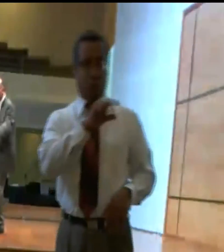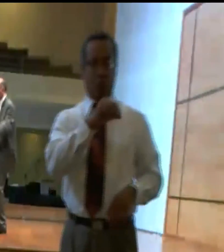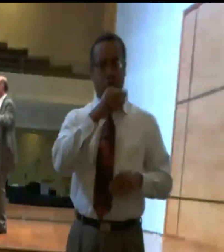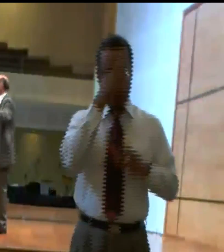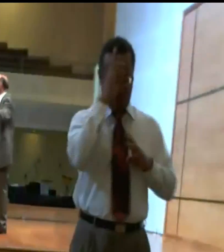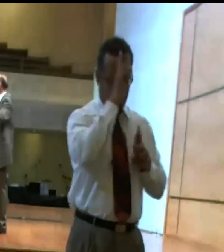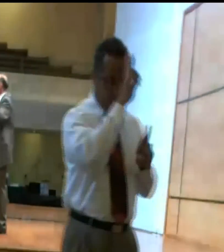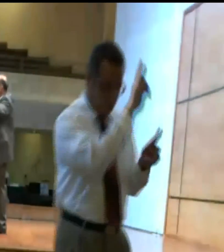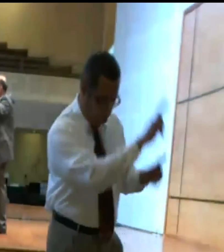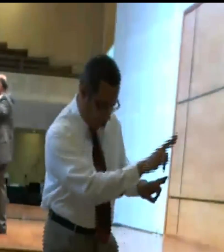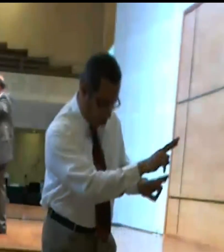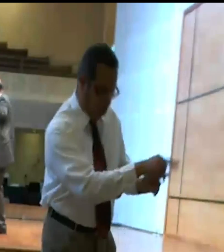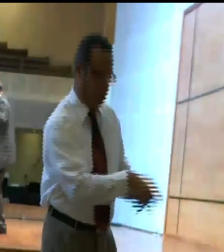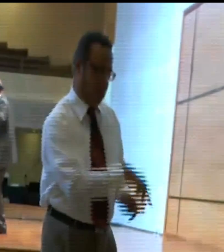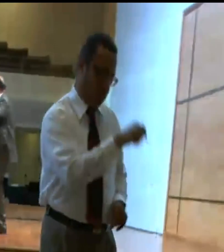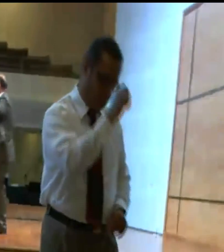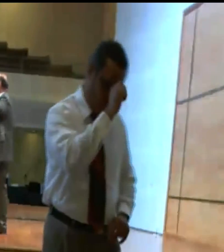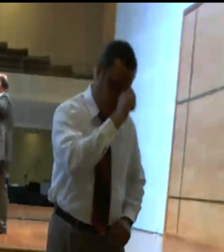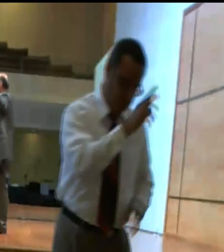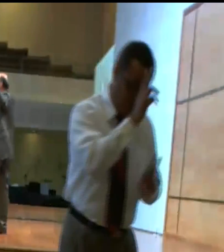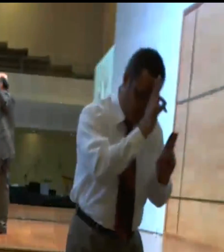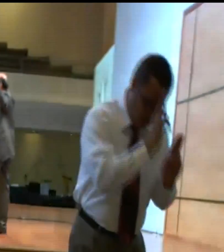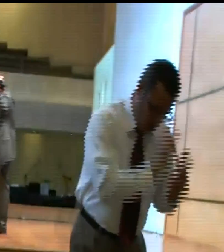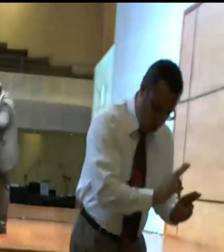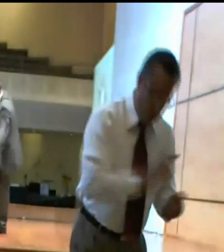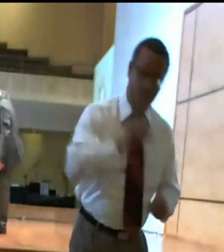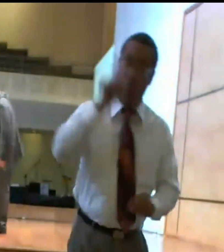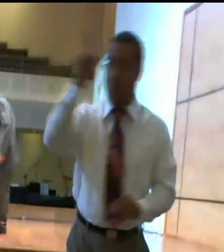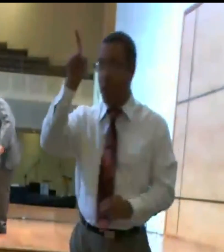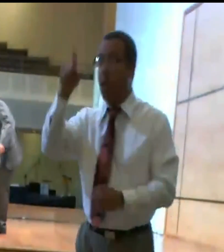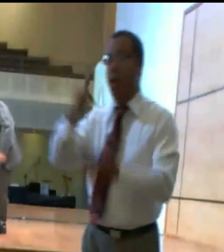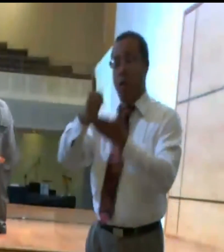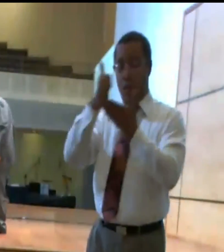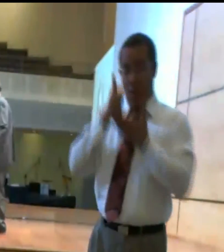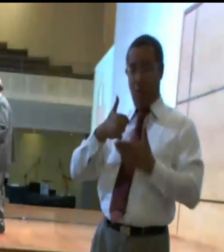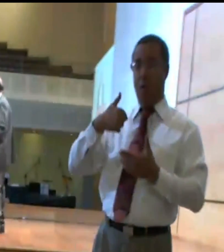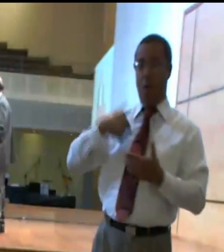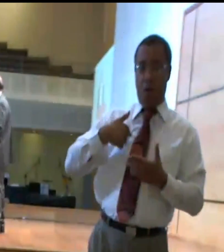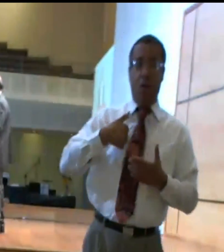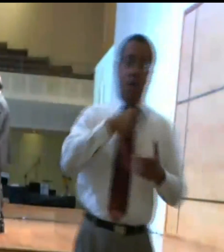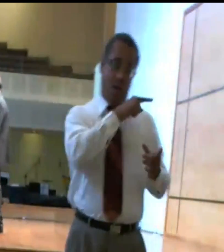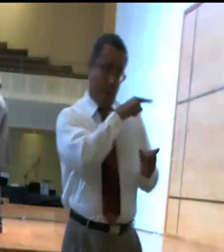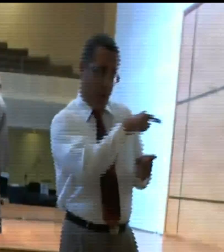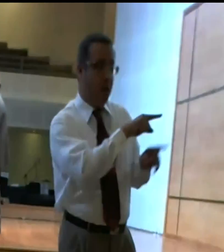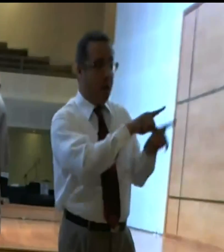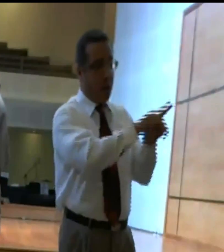esposa, los hijos sobre los padres, sobre los hijos, el empleador sobre el empleado.